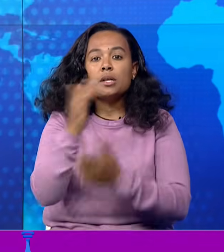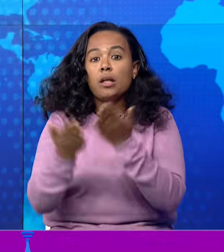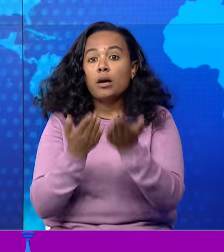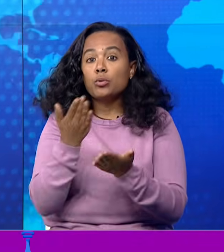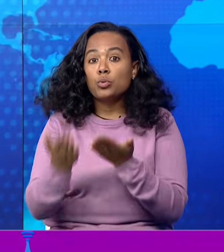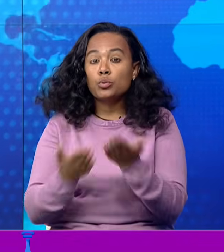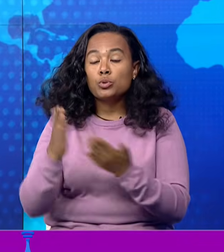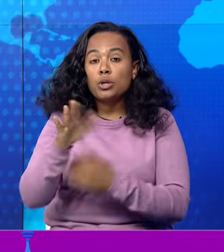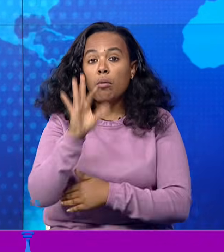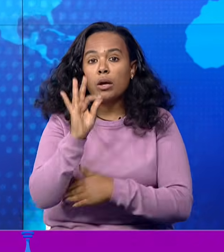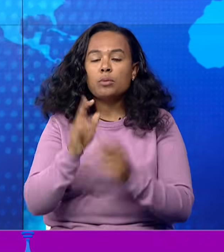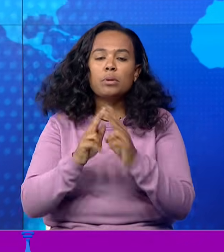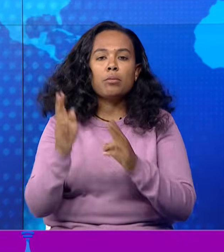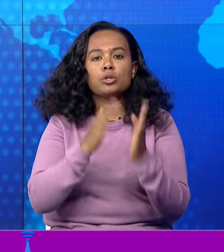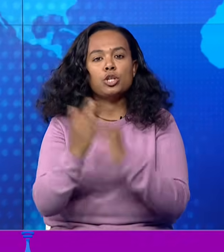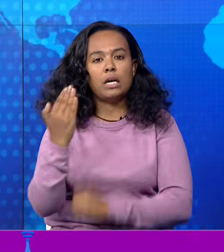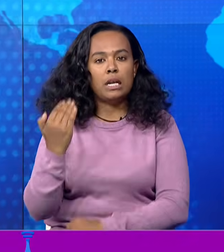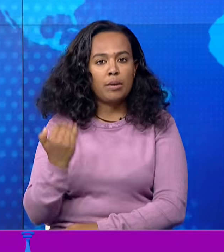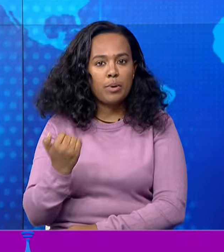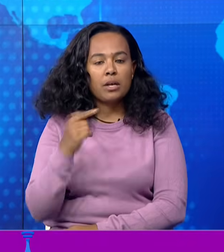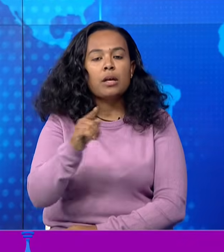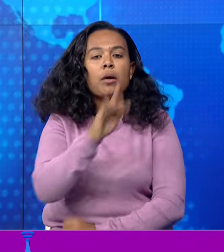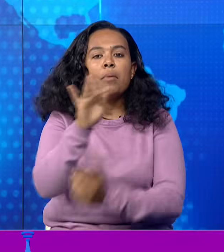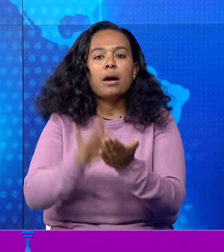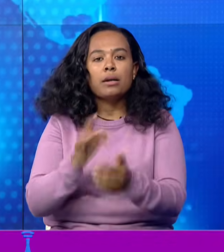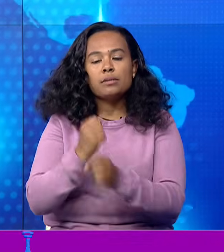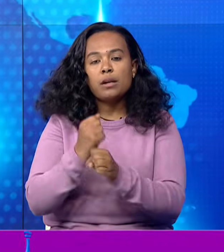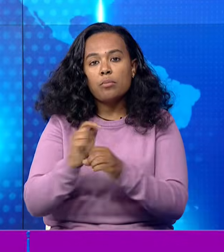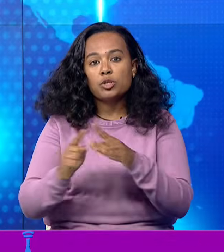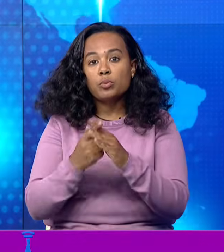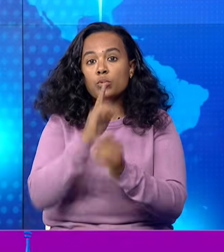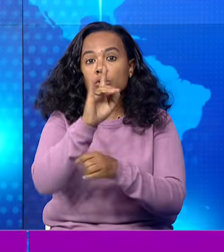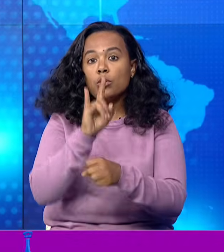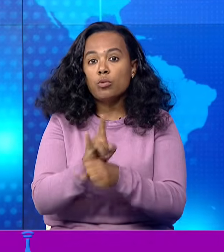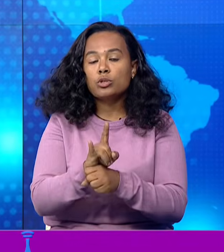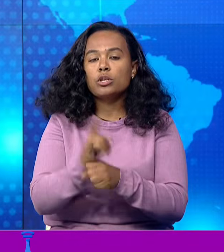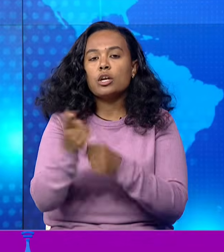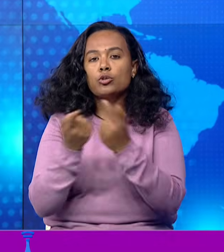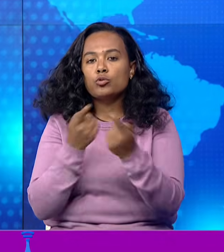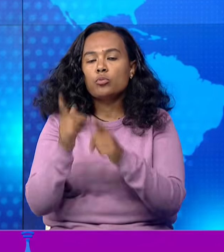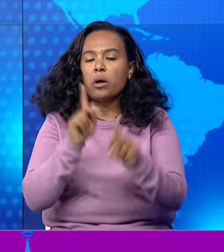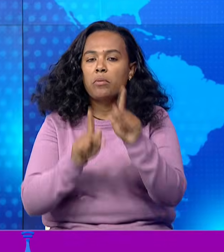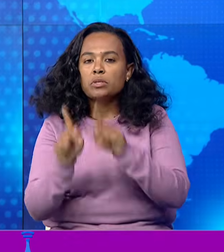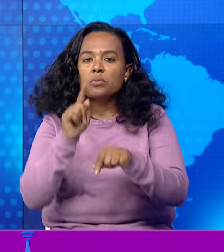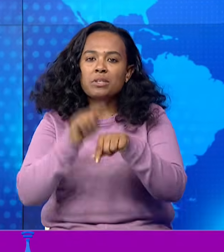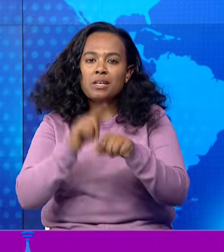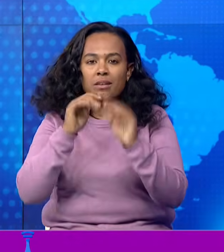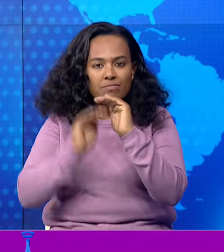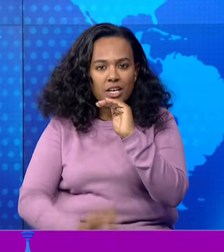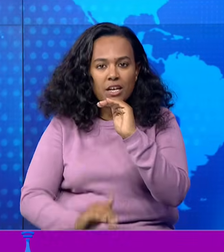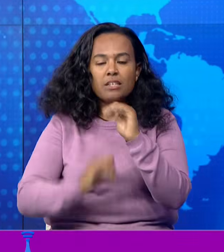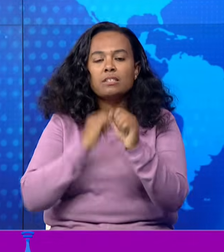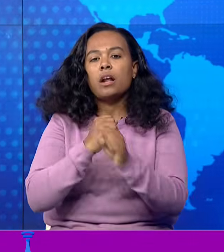አገልግሎቶችን ለማግኘት በጣም እንቸገር ነበር። ይህ ማዕከል ስራ በመጀመሩ ለዜጎችም ሆነ ለንግዱ ማህበረሰብ ጊዜን የሚቀንስና